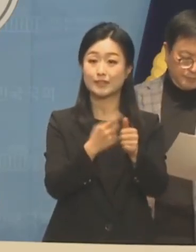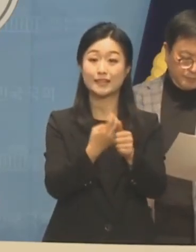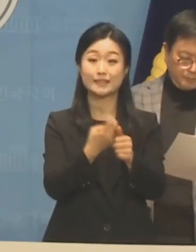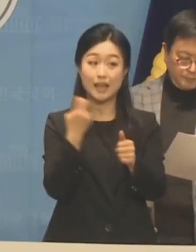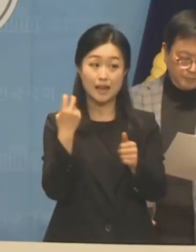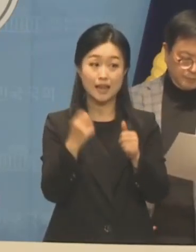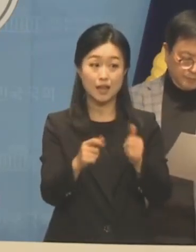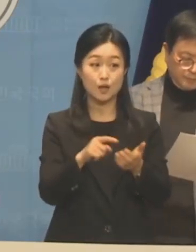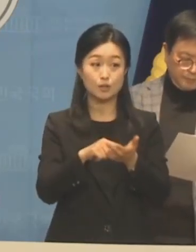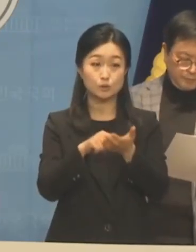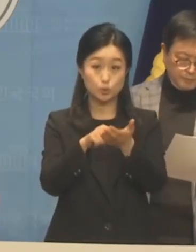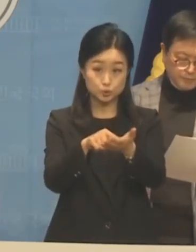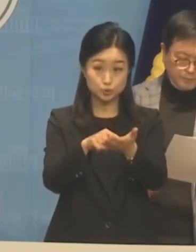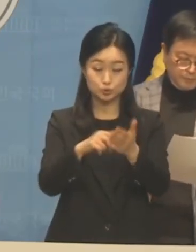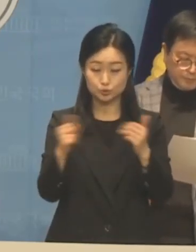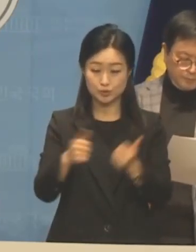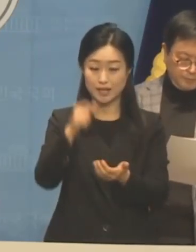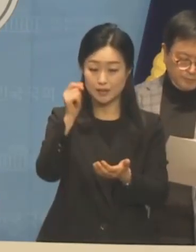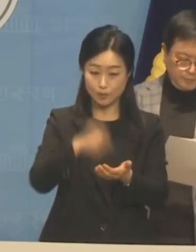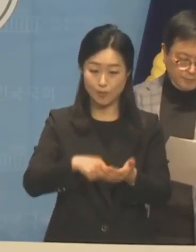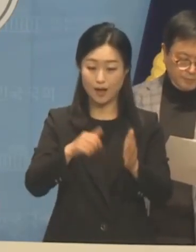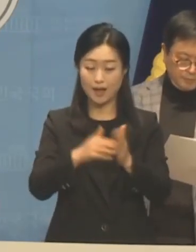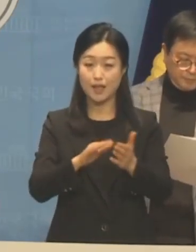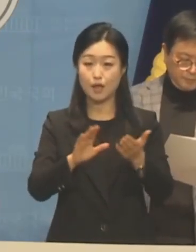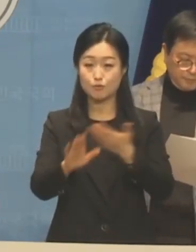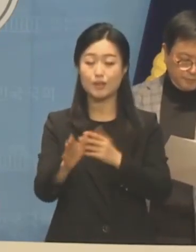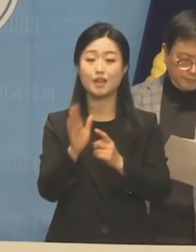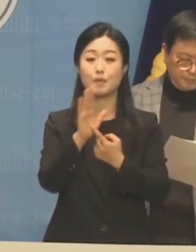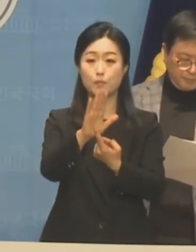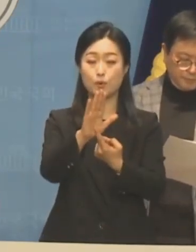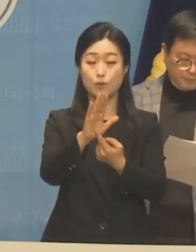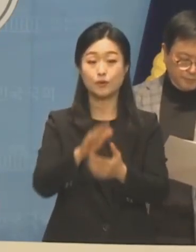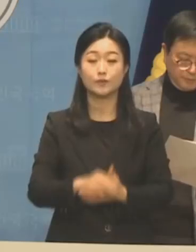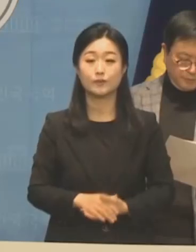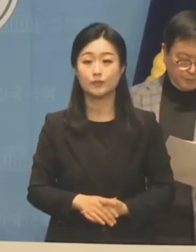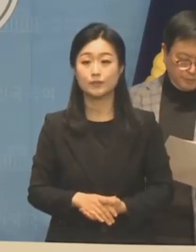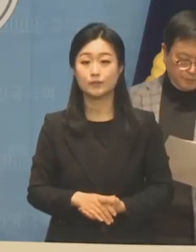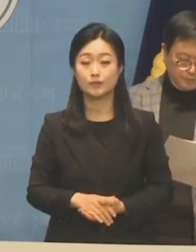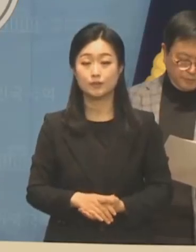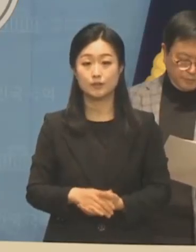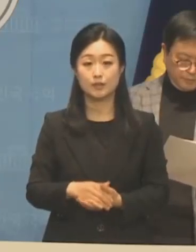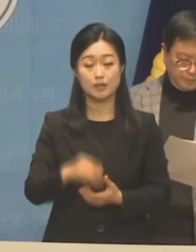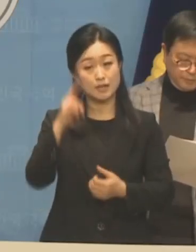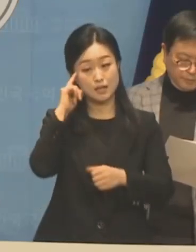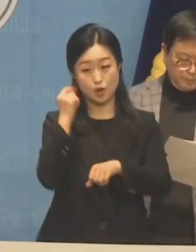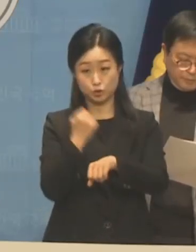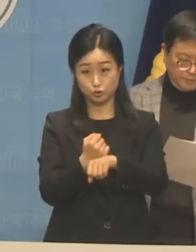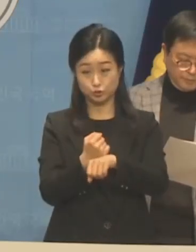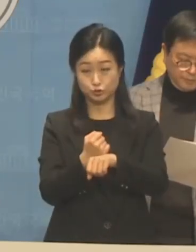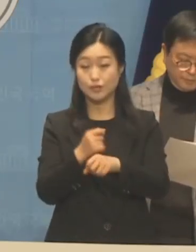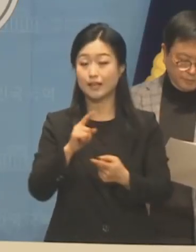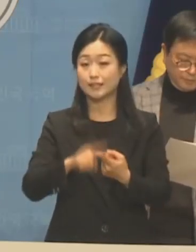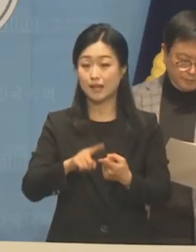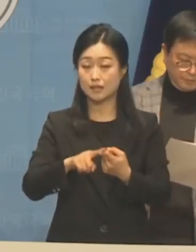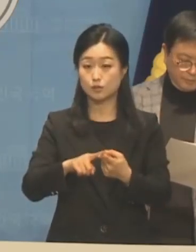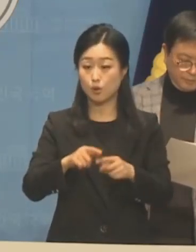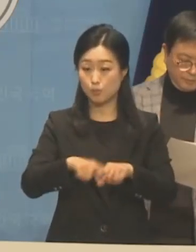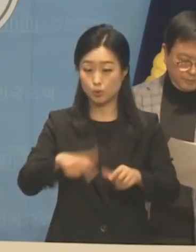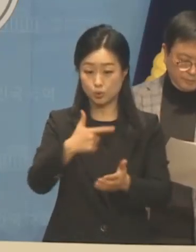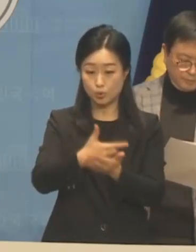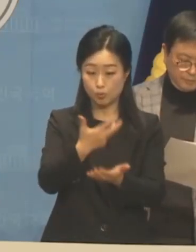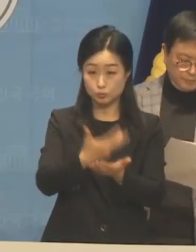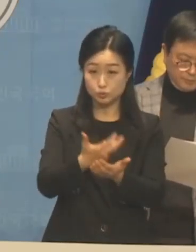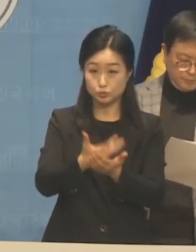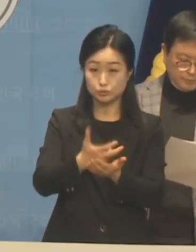탄핵 소추안이 국회를 통과한 직후이다. 연구 부정 행위의 검증 기간이 통상적으로 5개월이